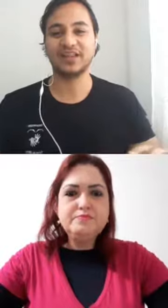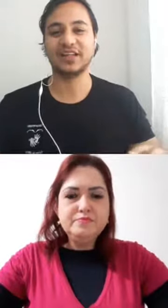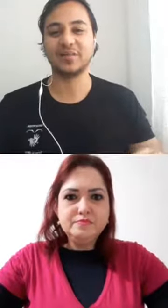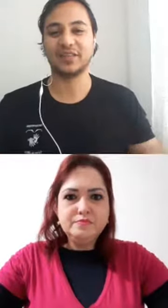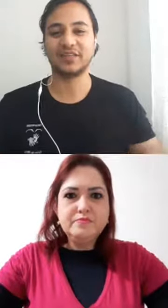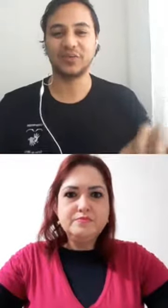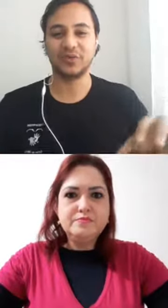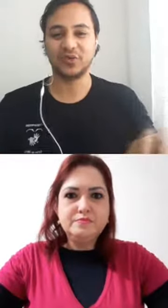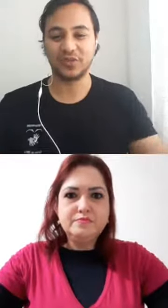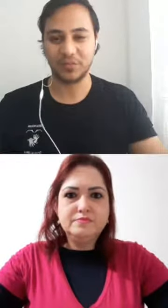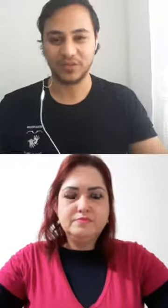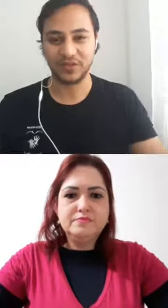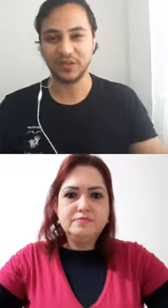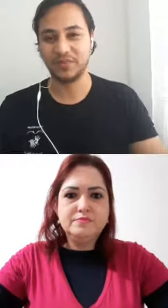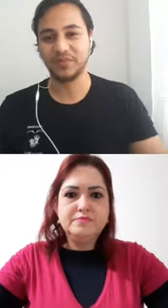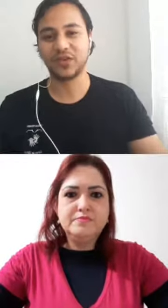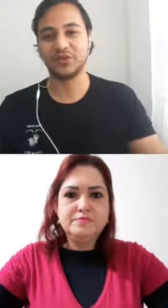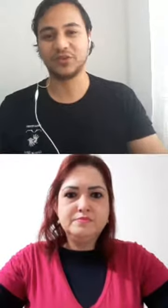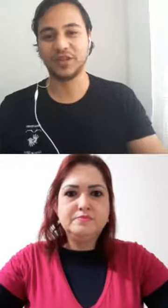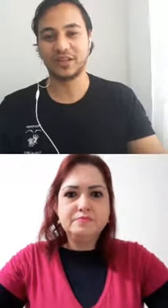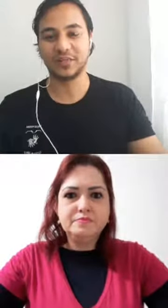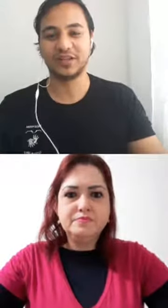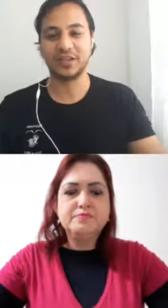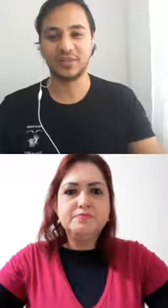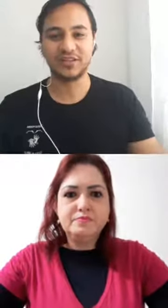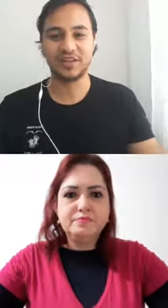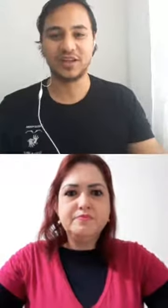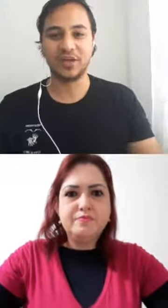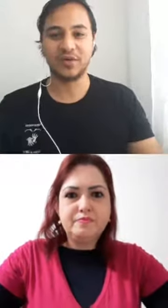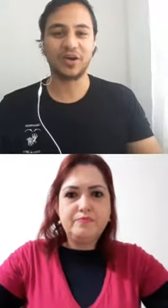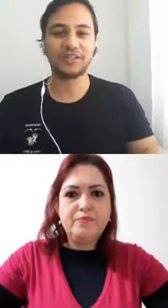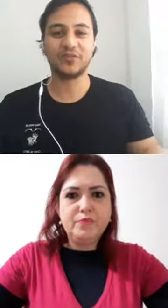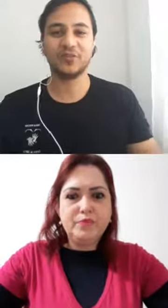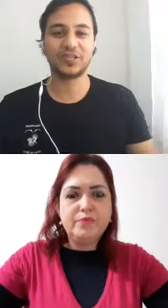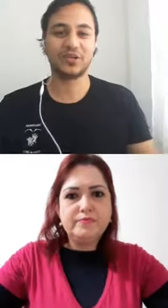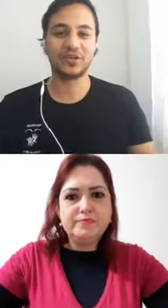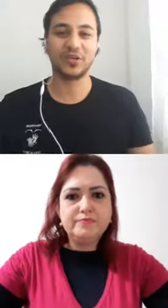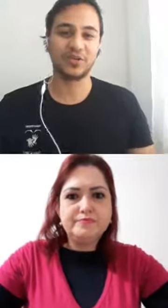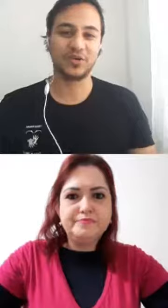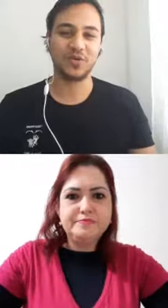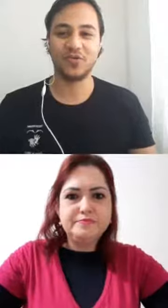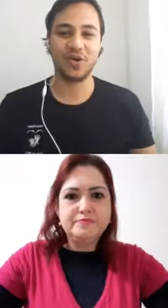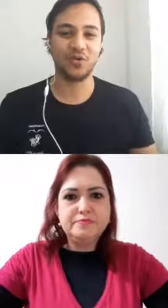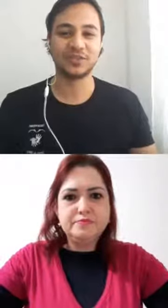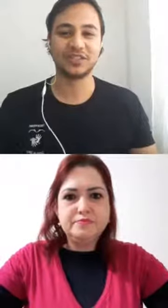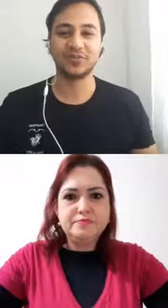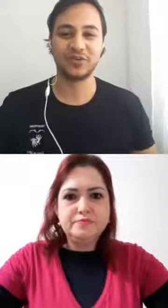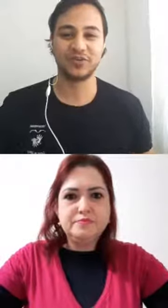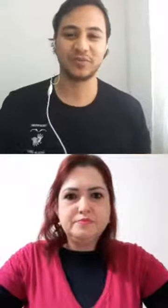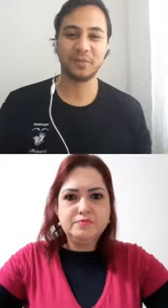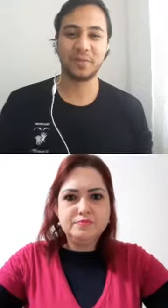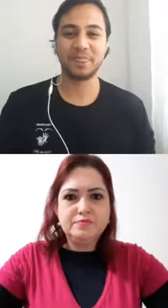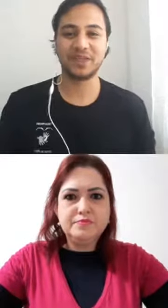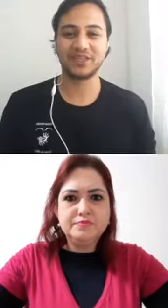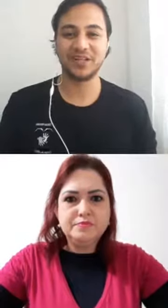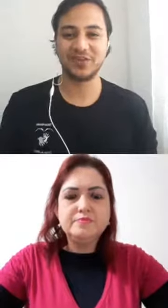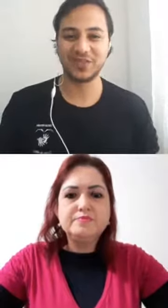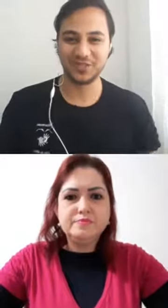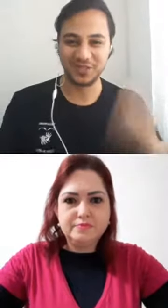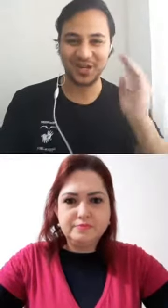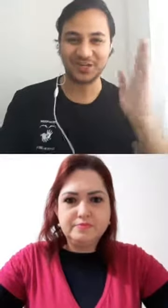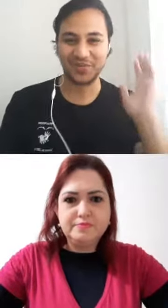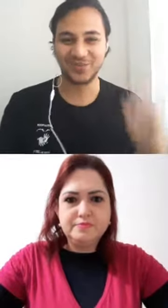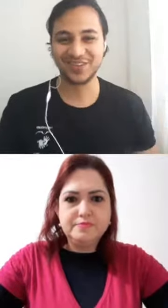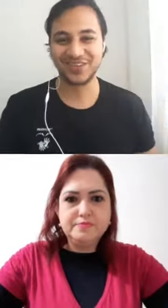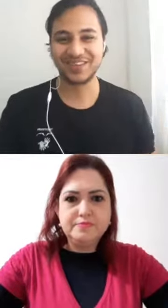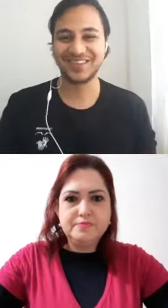da interpretação, na profissão de tradutor e intérprete de Libras, maior desafio que se encontra hoje, ou alguns desafios que você encontra. Já vou